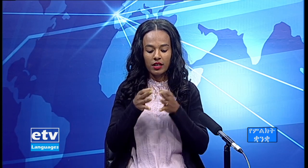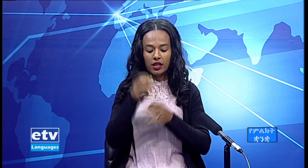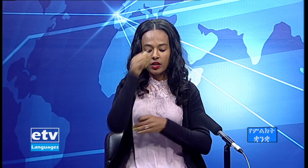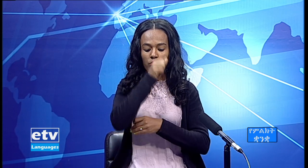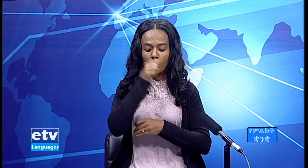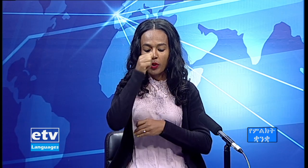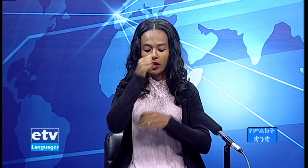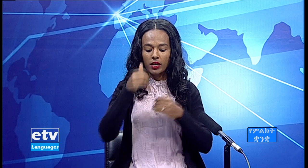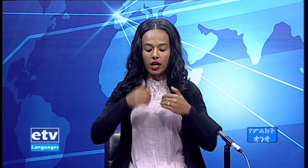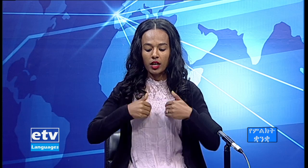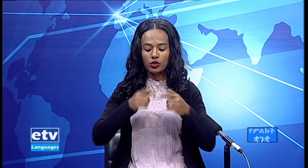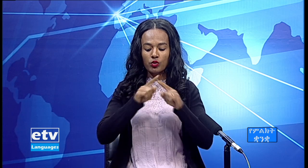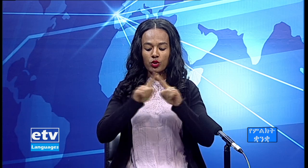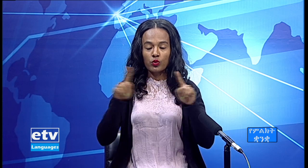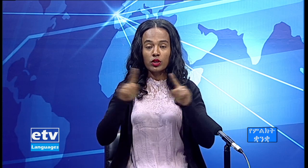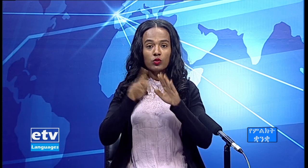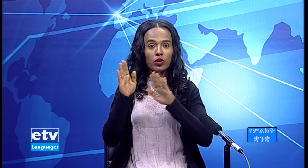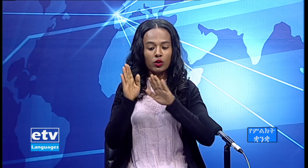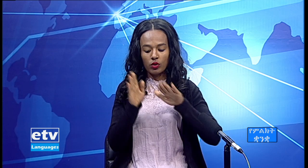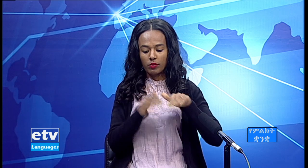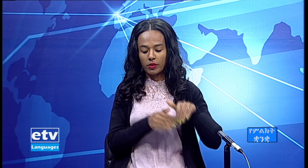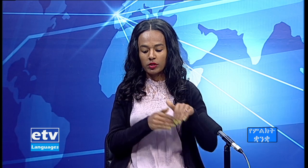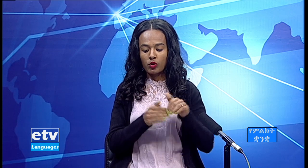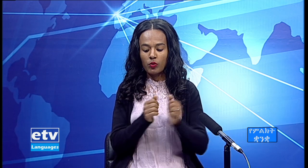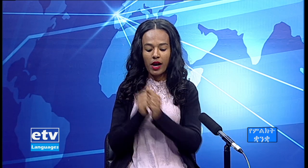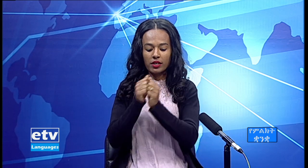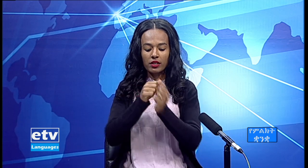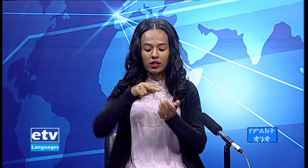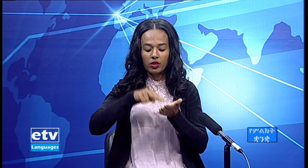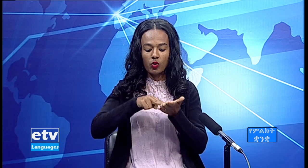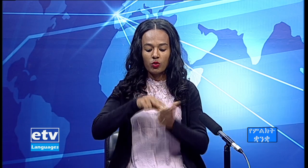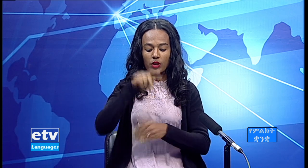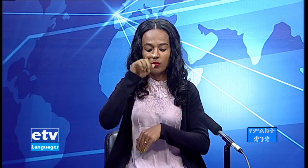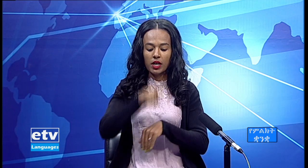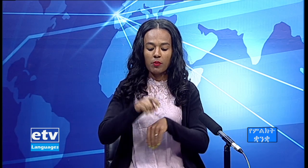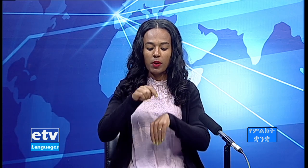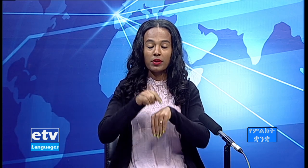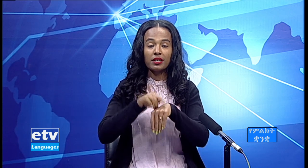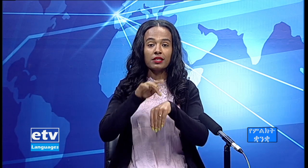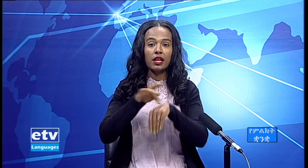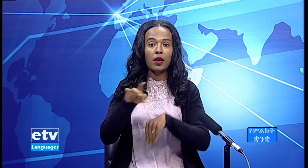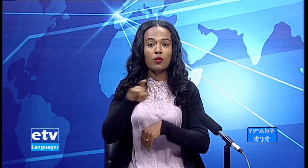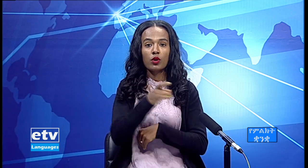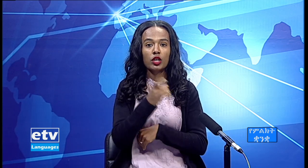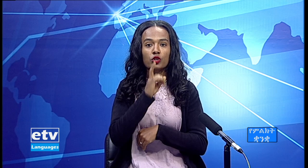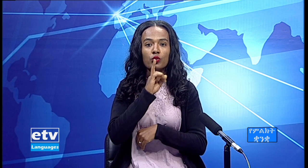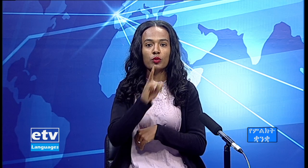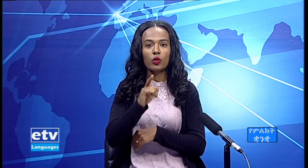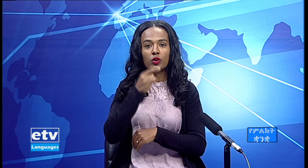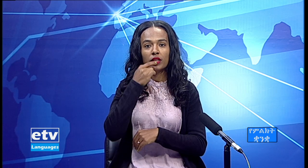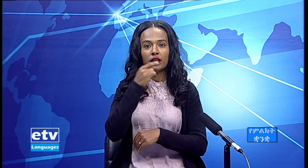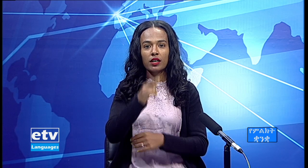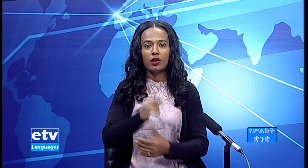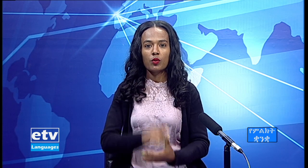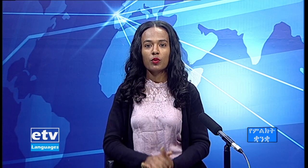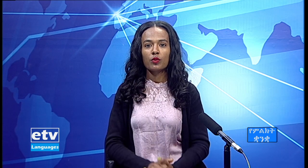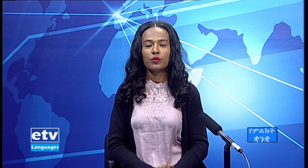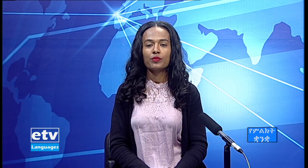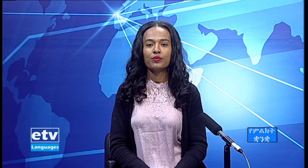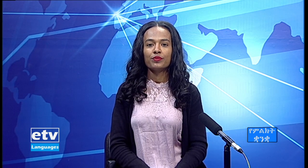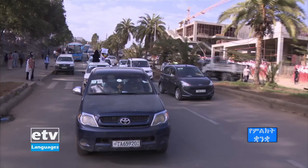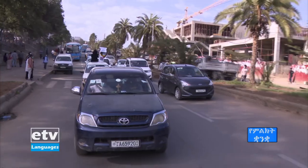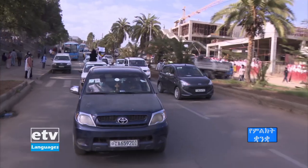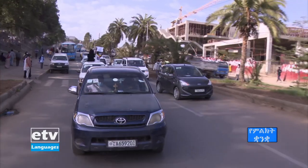ተገለጸ። ኢትዮጵያውያን ያላቸውን ልዩነት ወደ ጎን በመተው በአንድነት ሊቆሙ የሚገባበት ጊዜ ላይ መሆናቸውንም ነው የተነገረው።